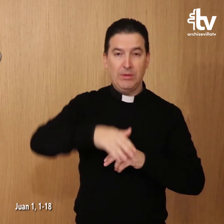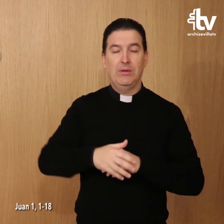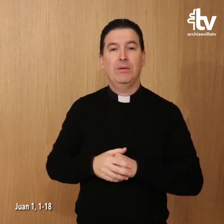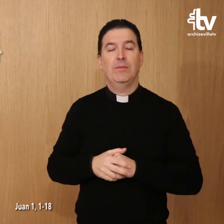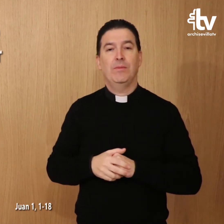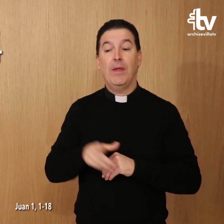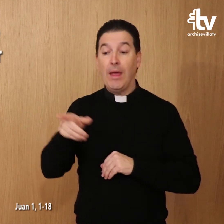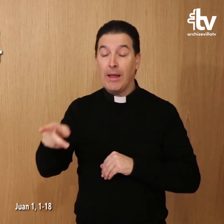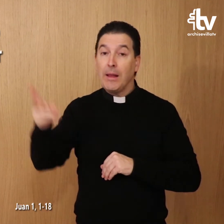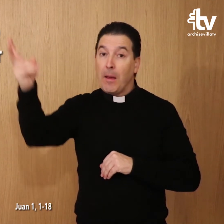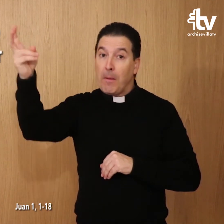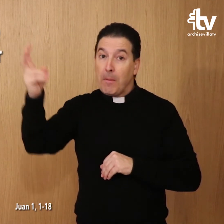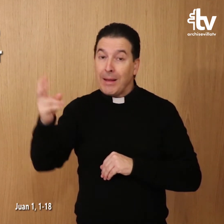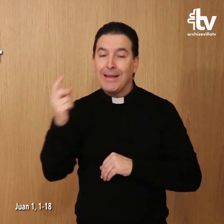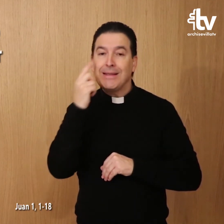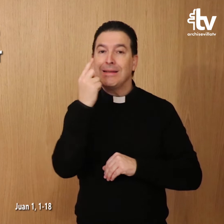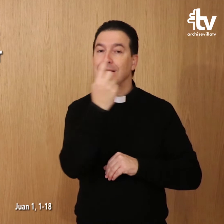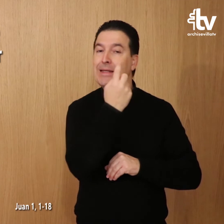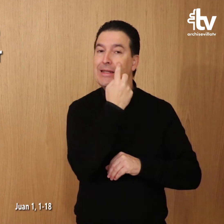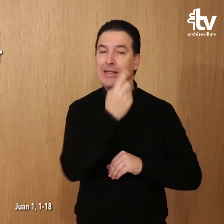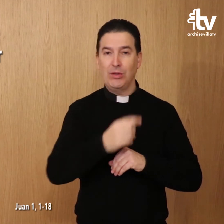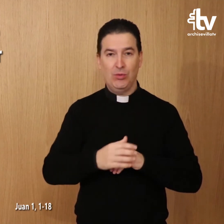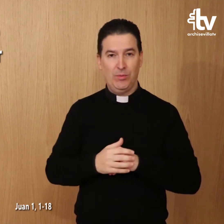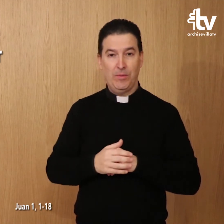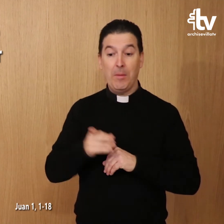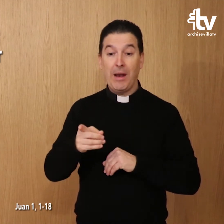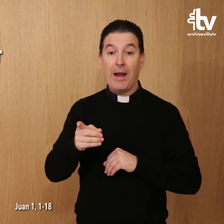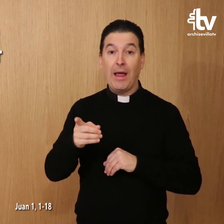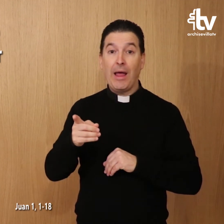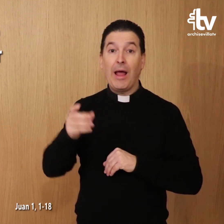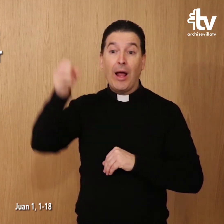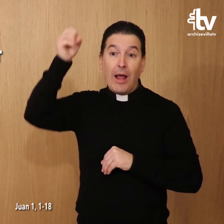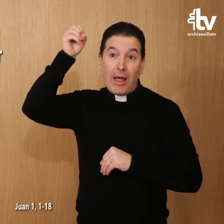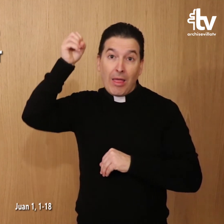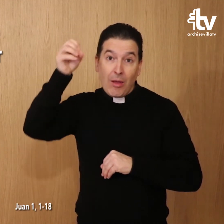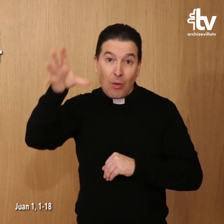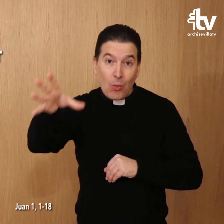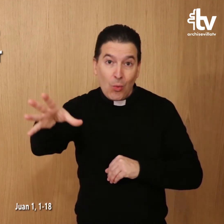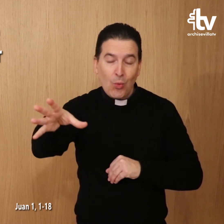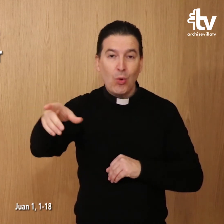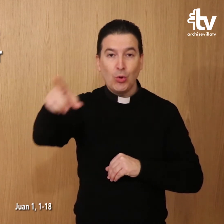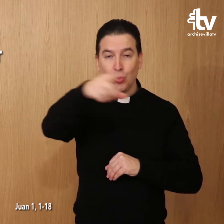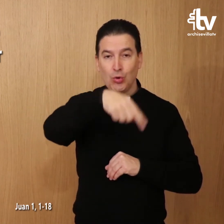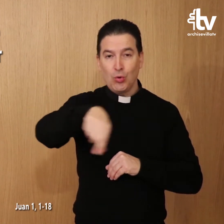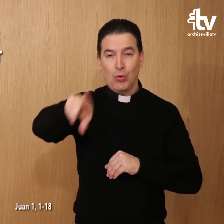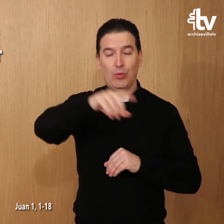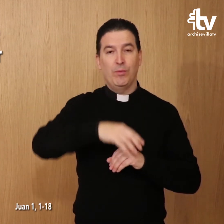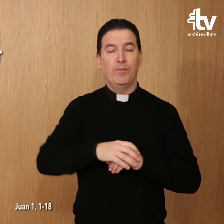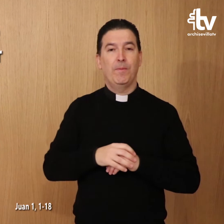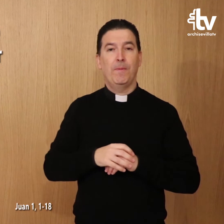Este venía como testigo para dar testimonio de la